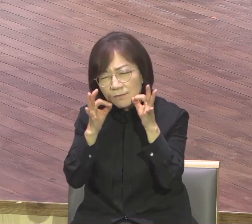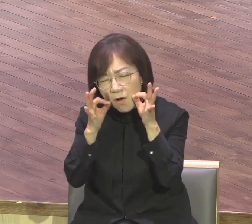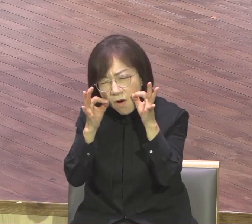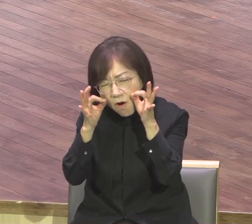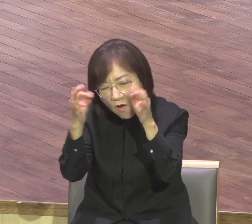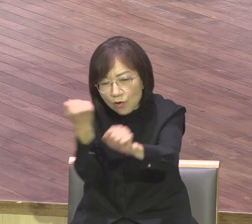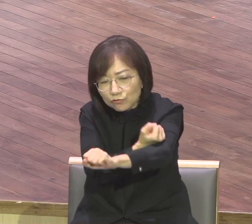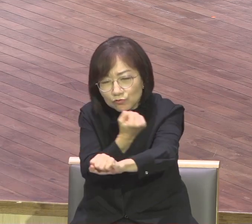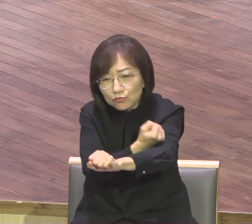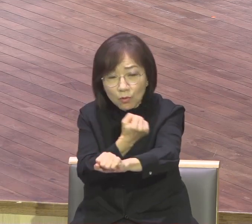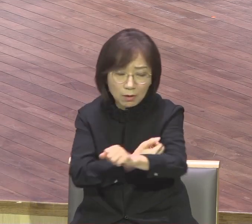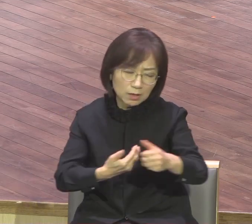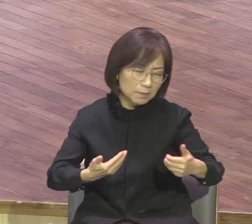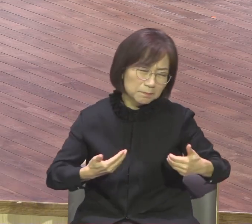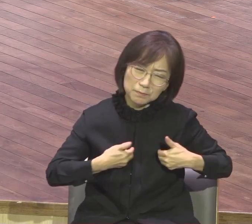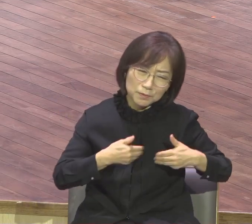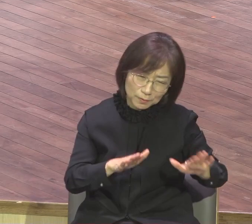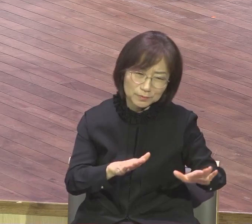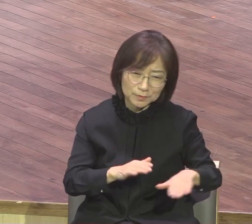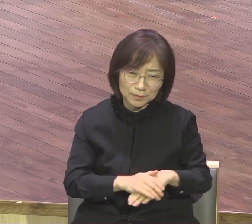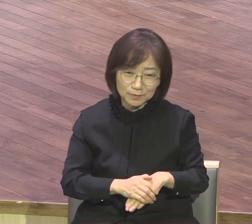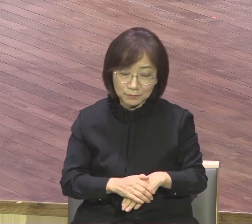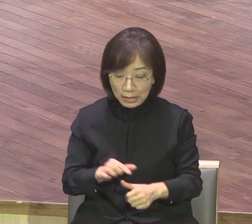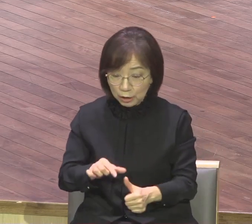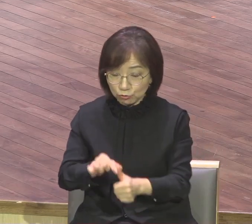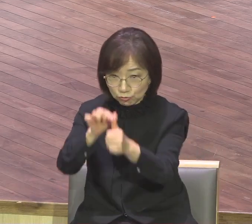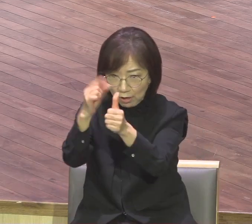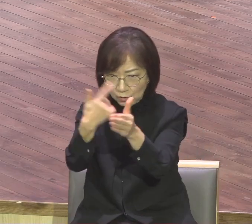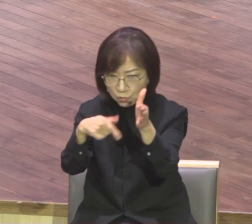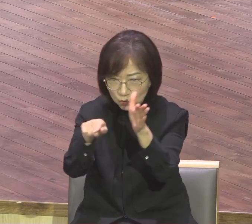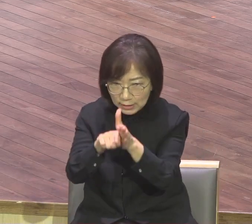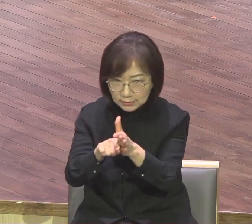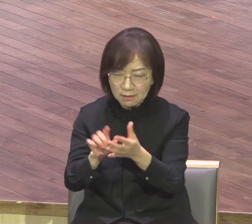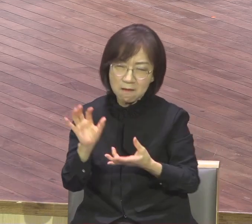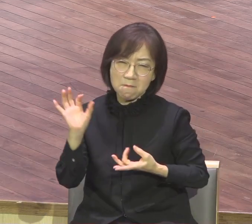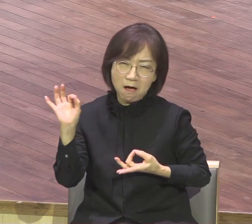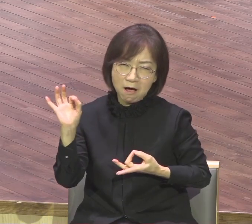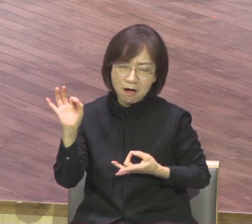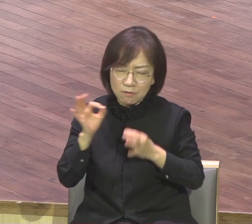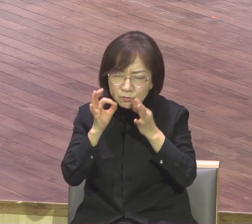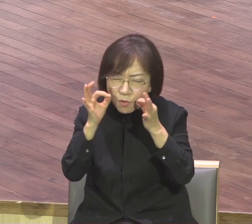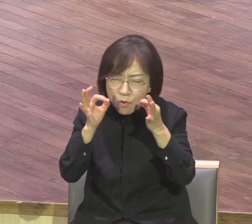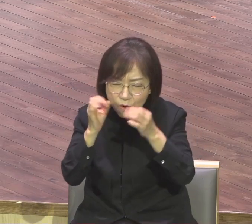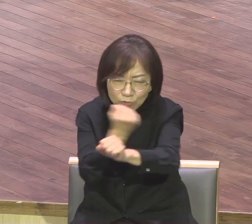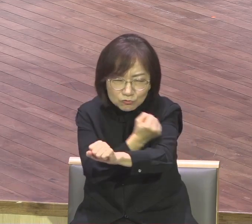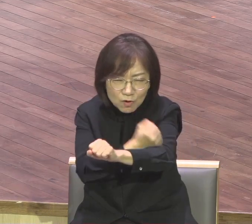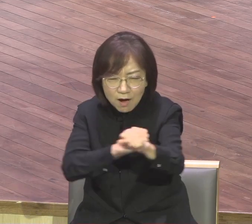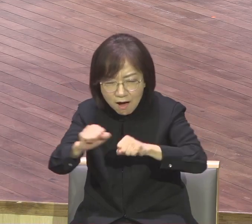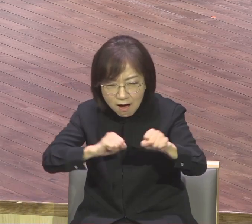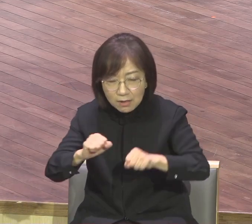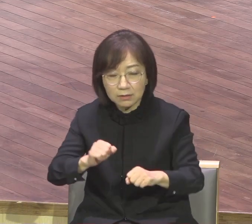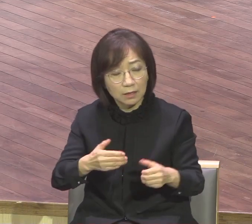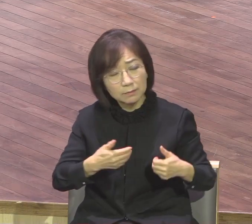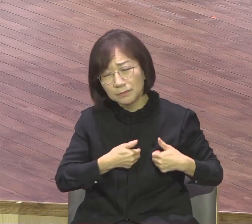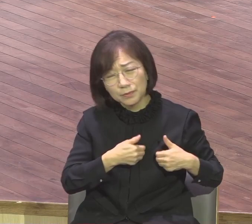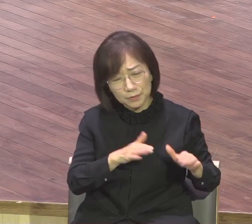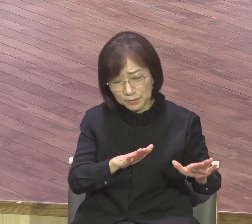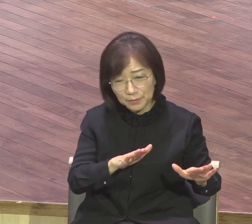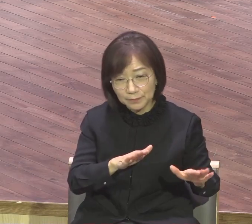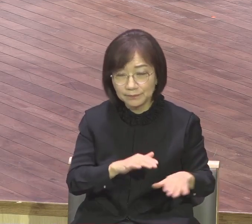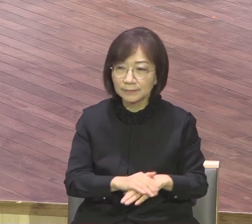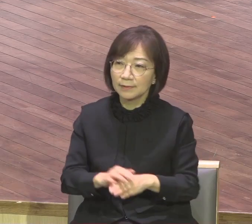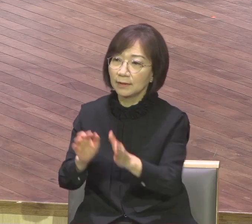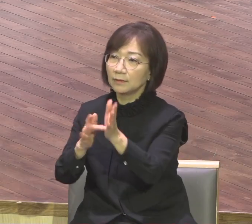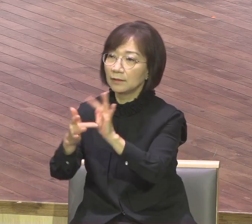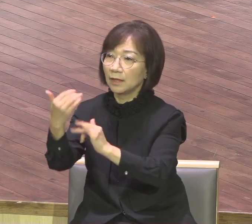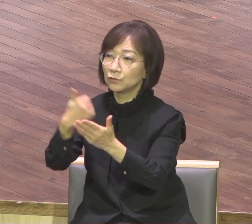necesita nuestros esfuerzos. 무슨 뭐 전혀 수도 도닥을 필요 없다니까요. No hace falta meditar dentro de un ídolo. 믿기만